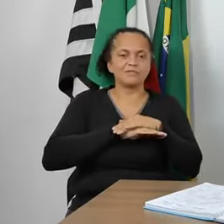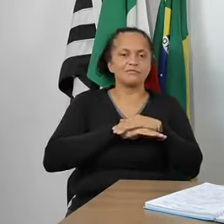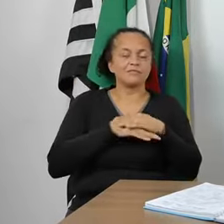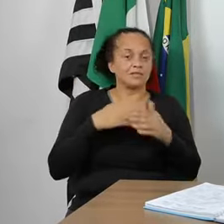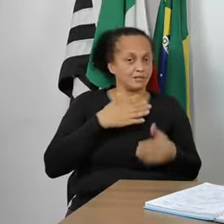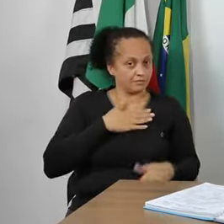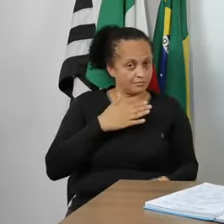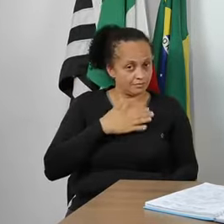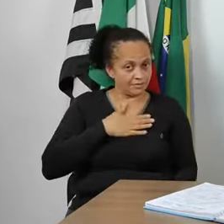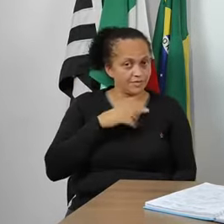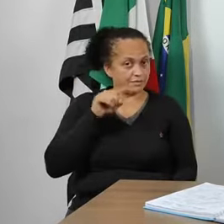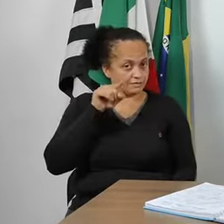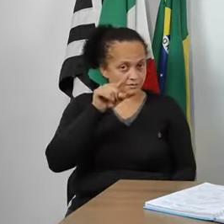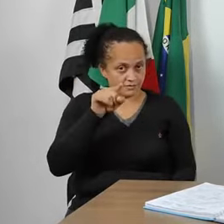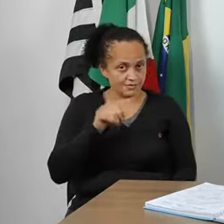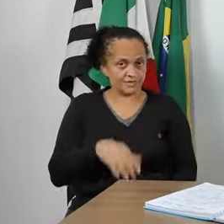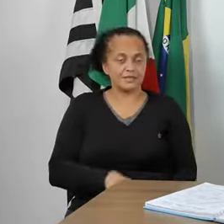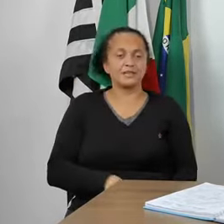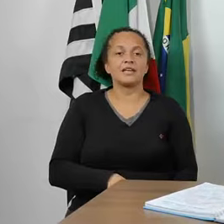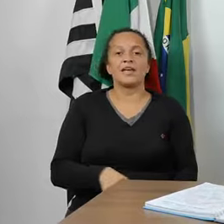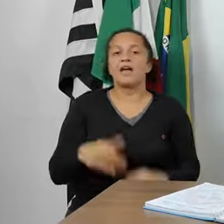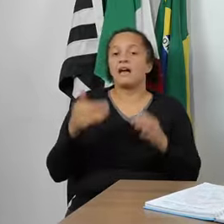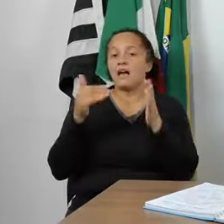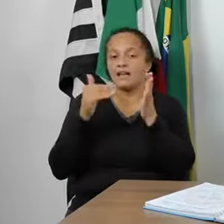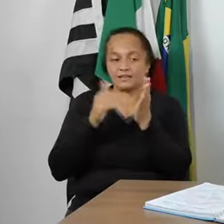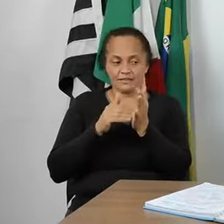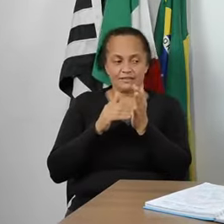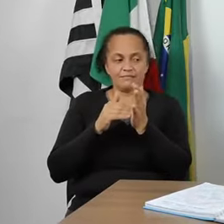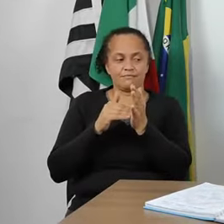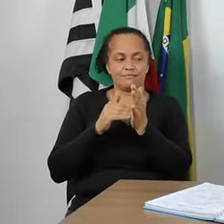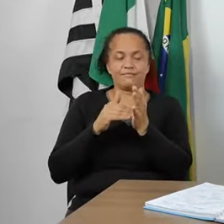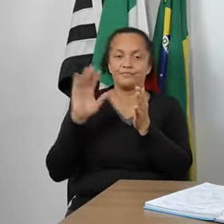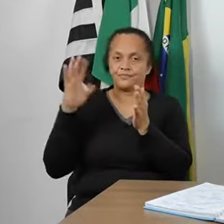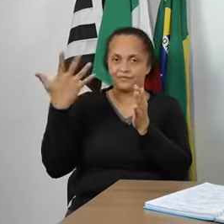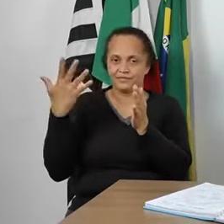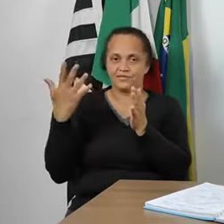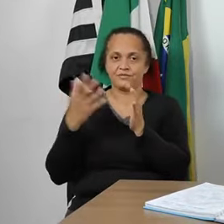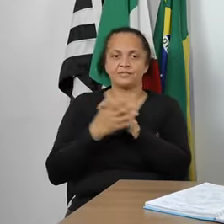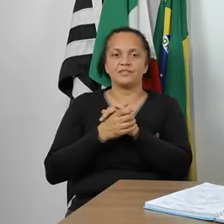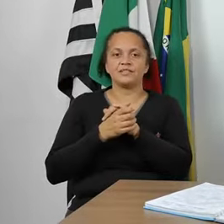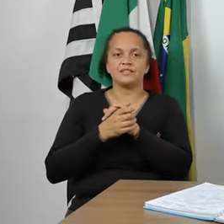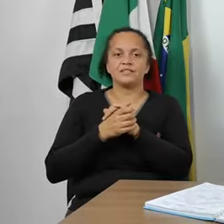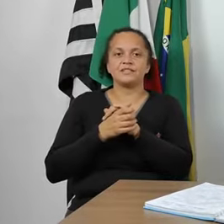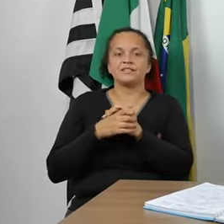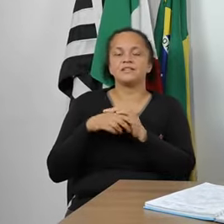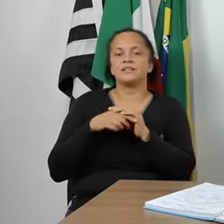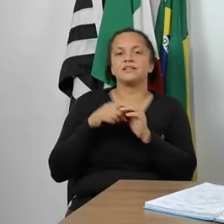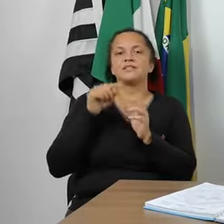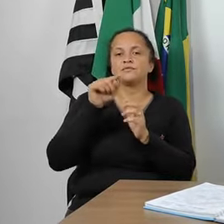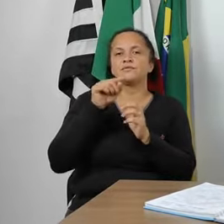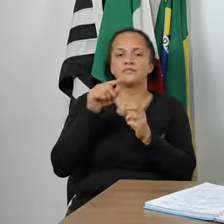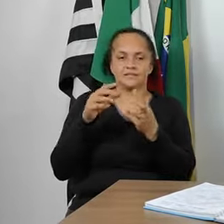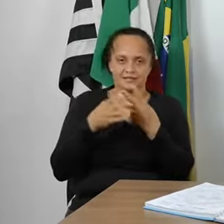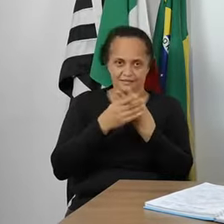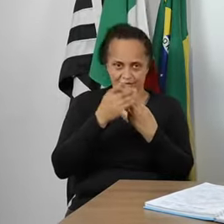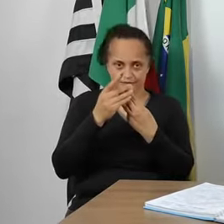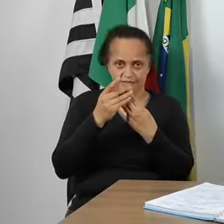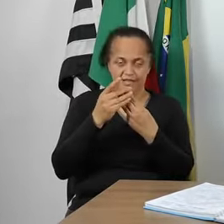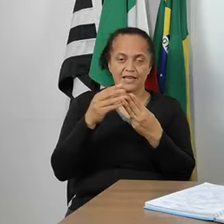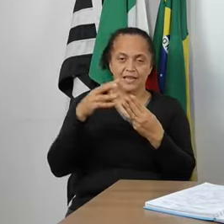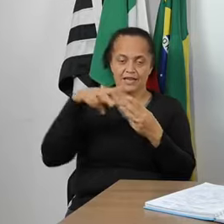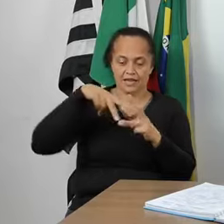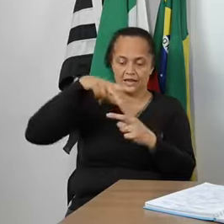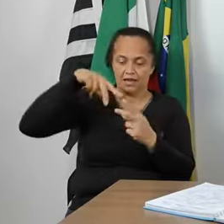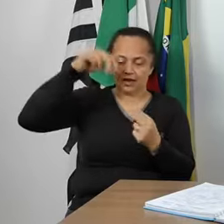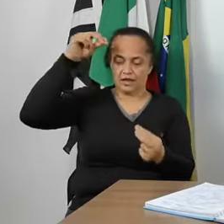que tremendo, até o ponto de dividir alma e espírito, juntas